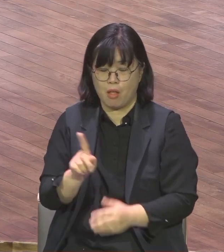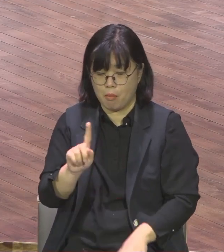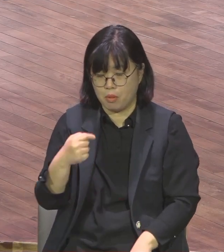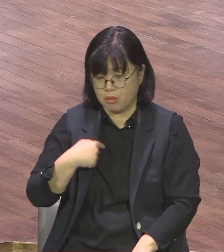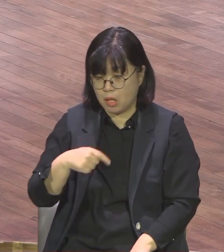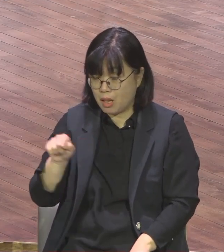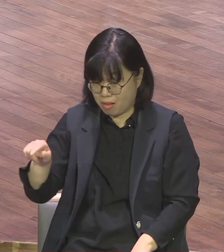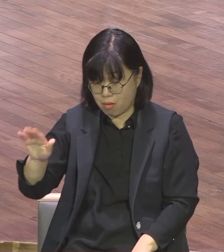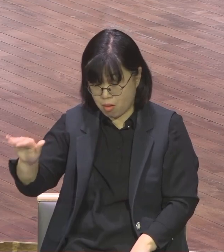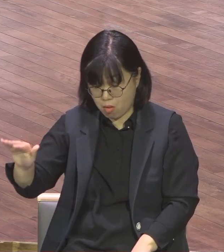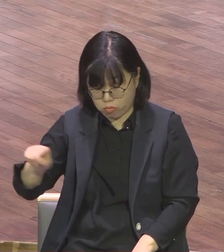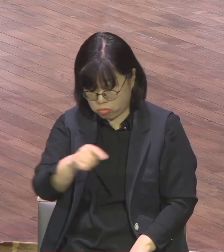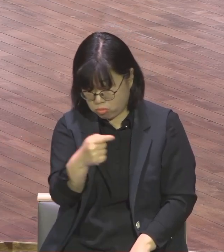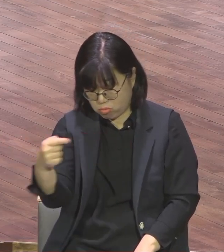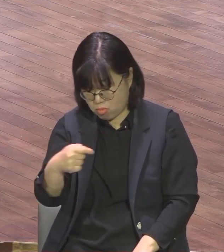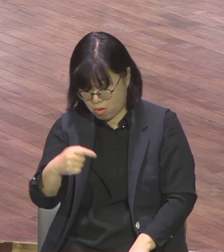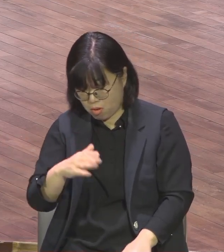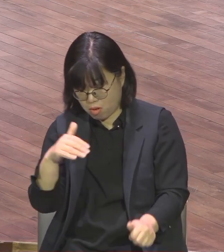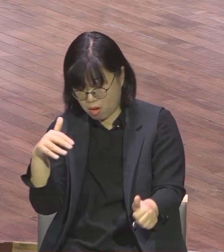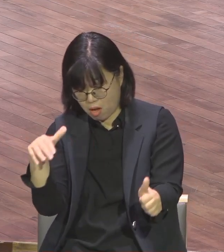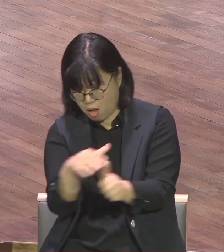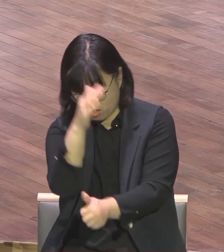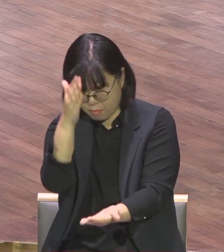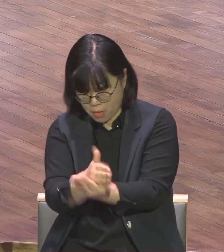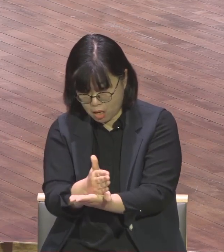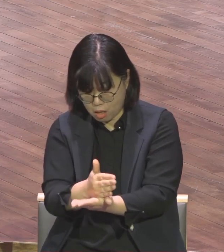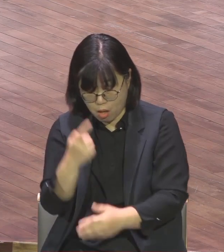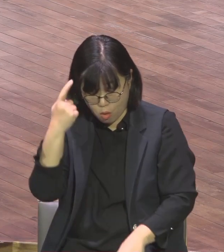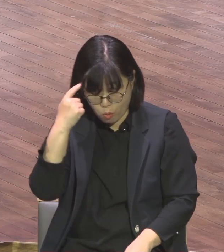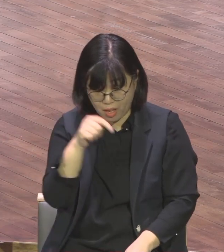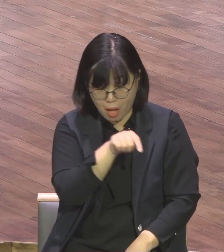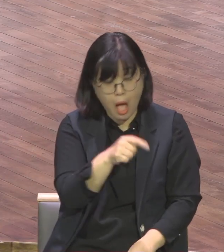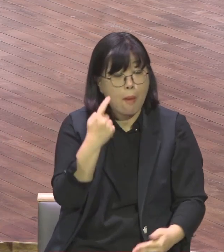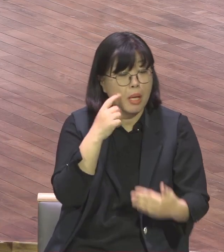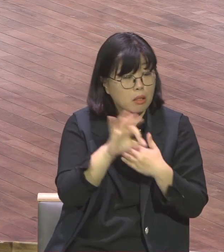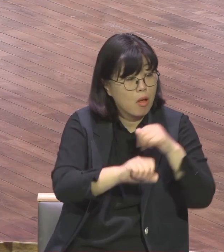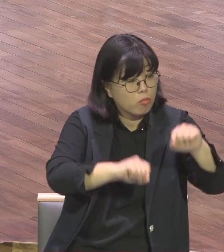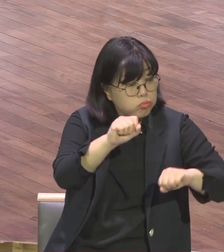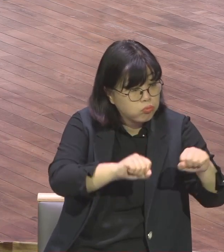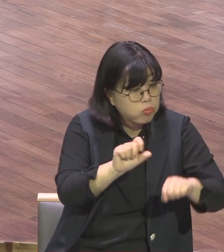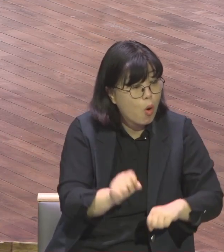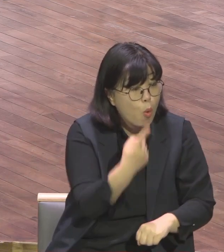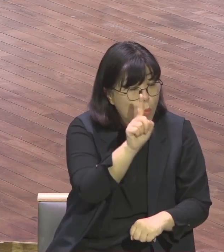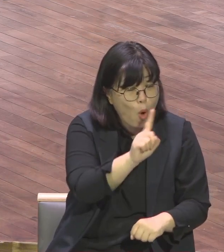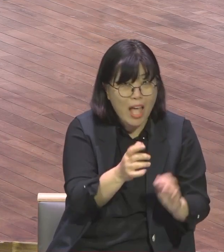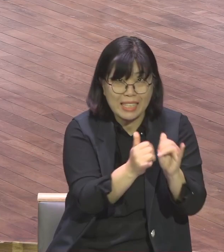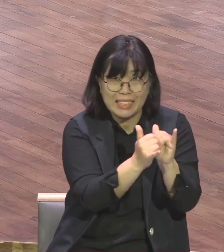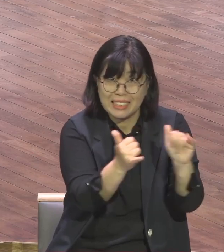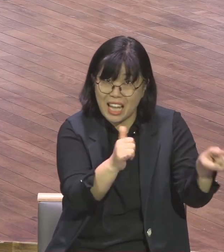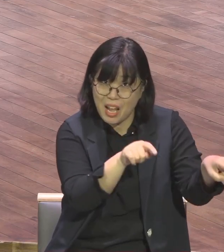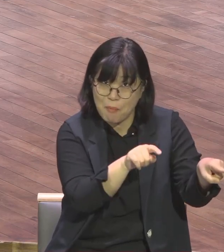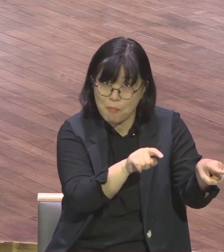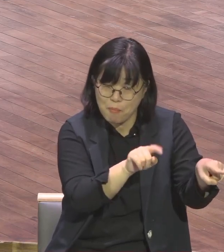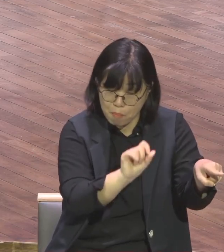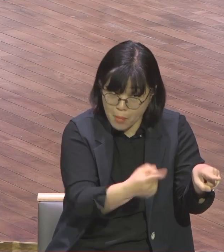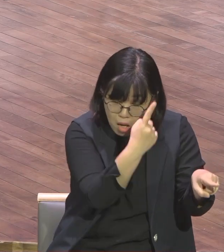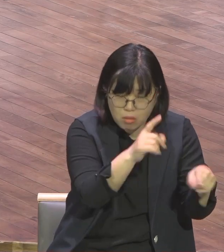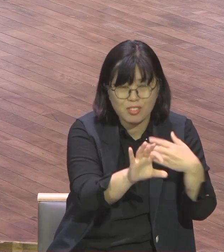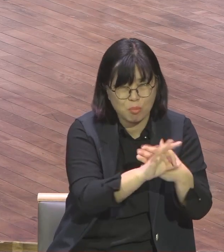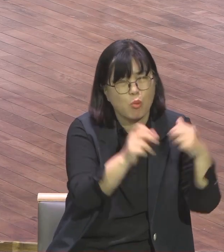무너질 것이고 하나님께로 났으면 무너뜨리지 못할 것이고 오히려 하나님을